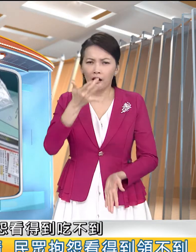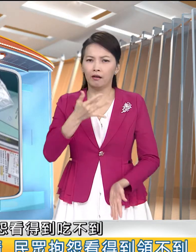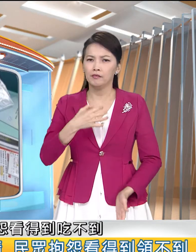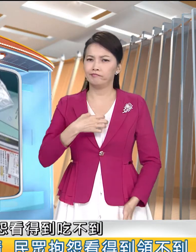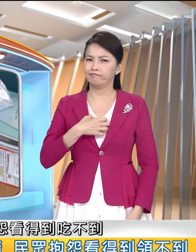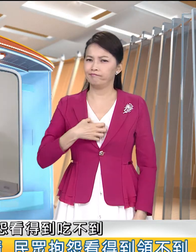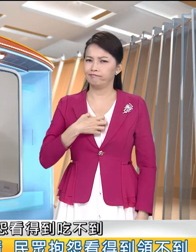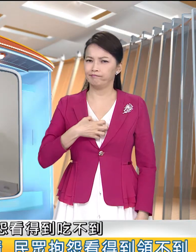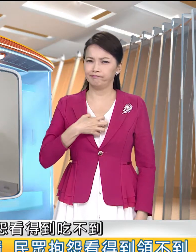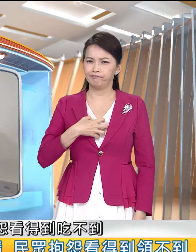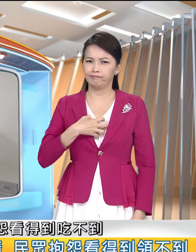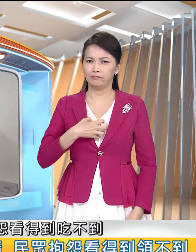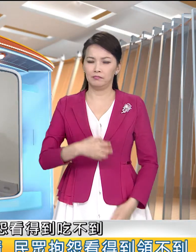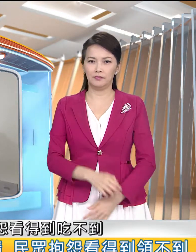到吃不到。